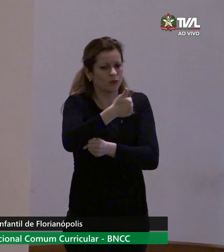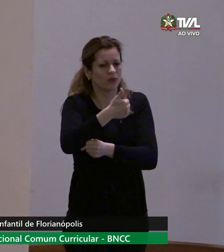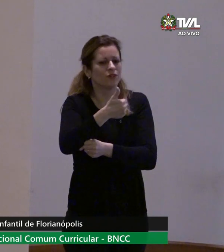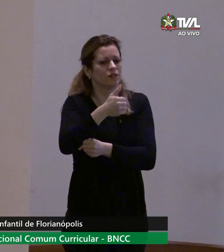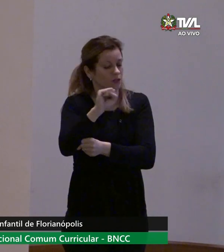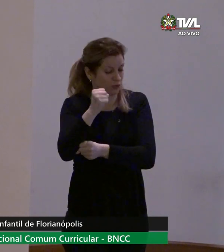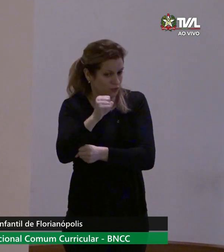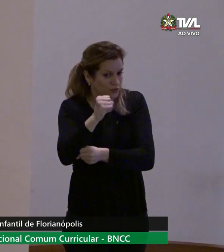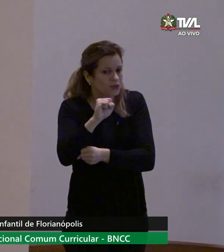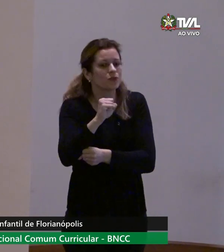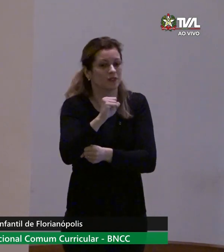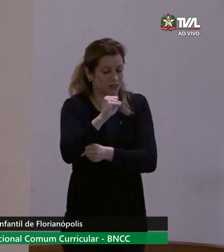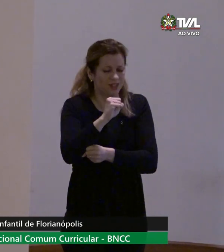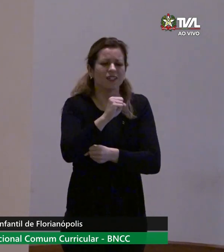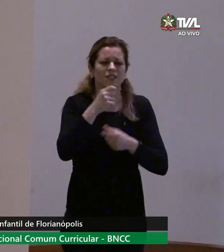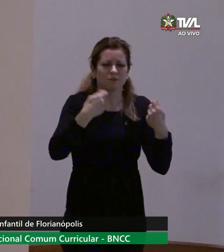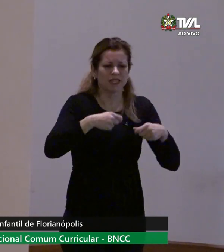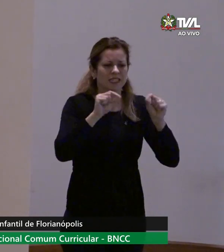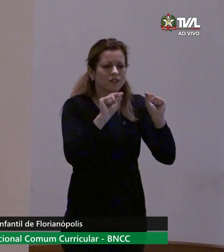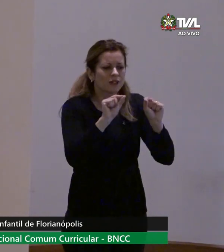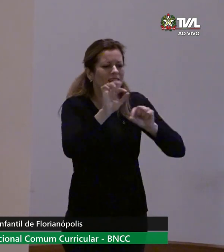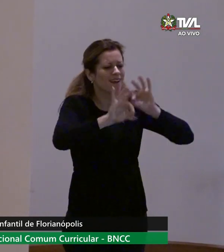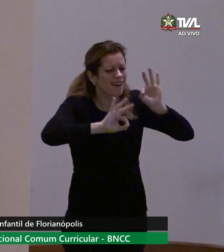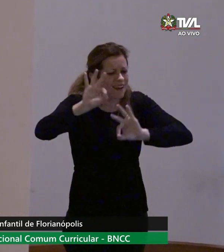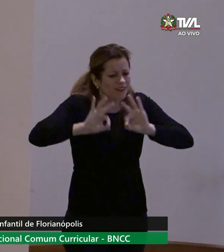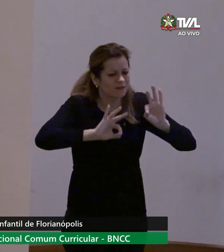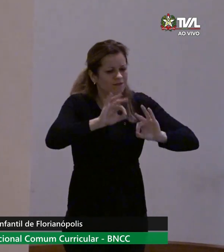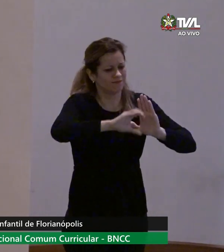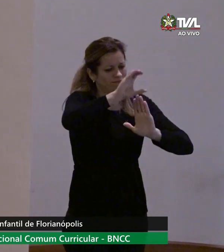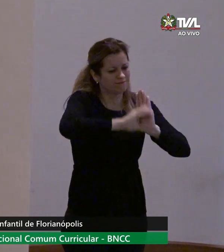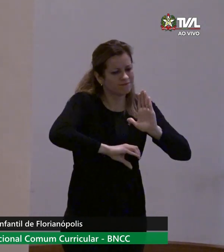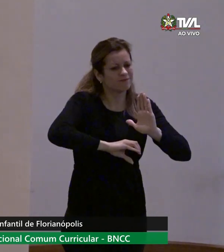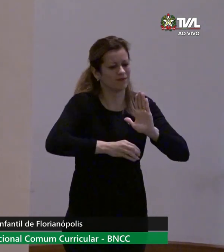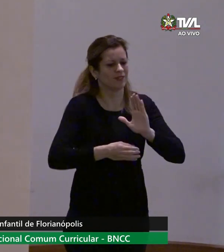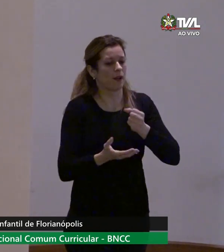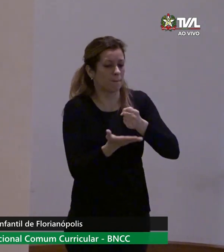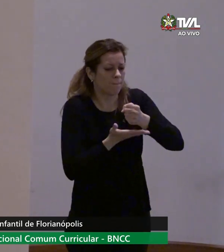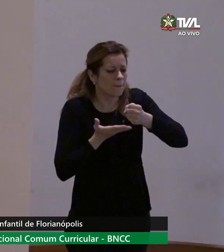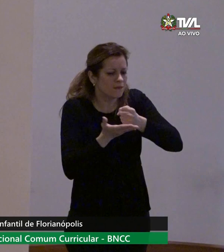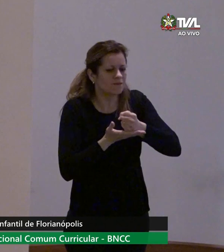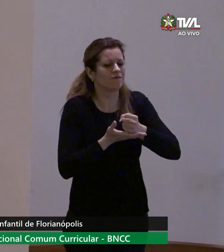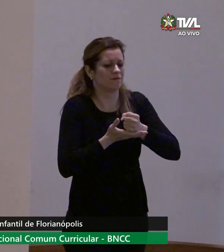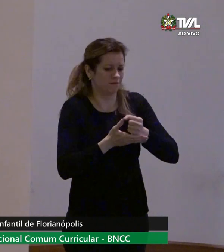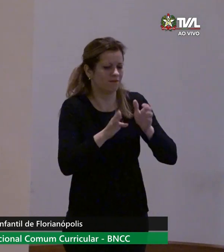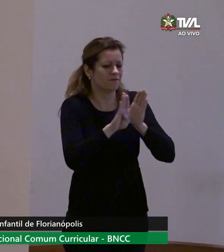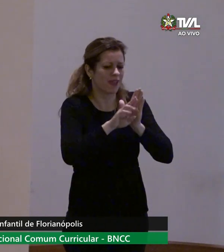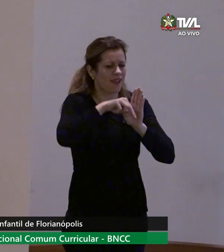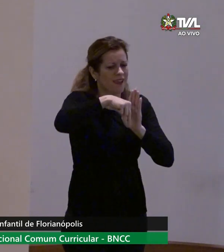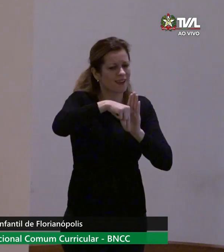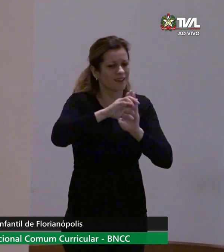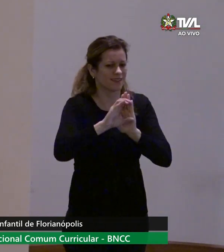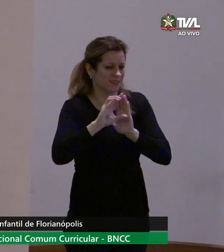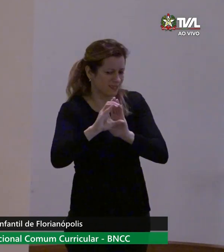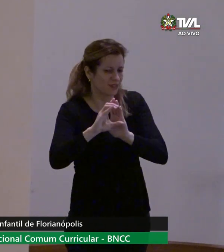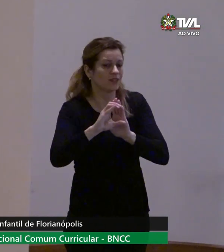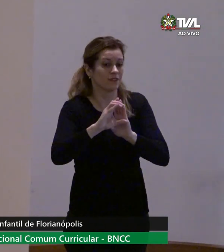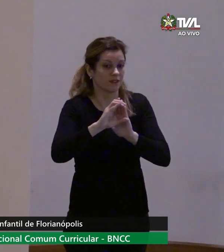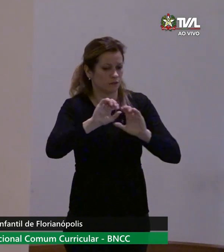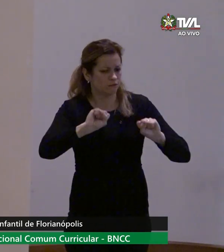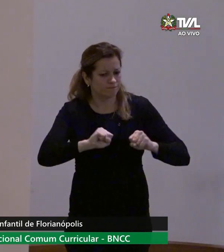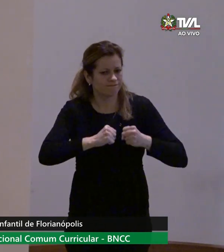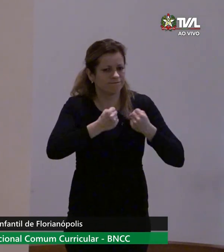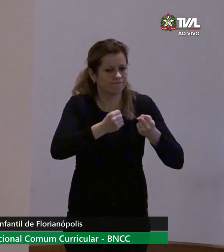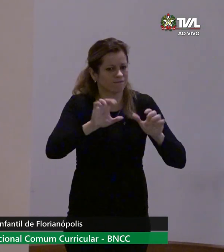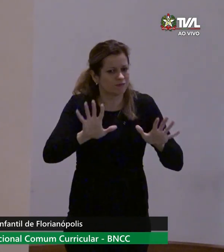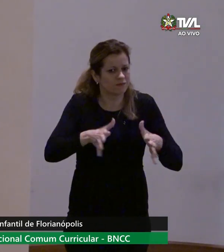necessidade dos Municípios reorganizar em seus currículos a partir da base nacional nacional comum curricular impulsionou em